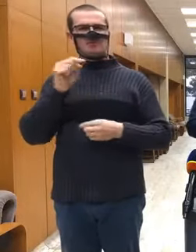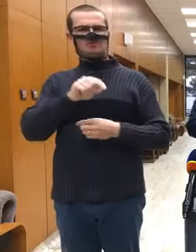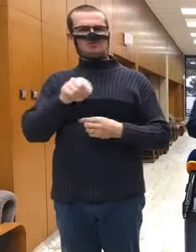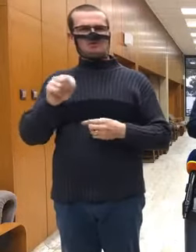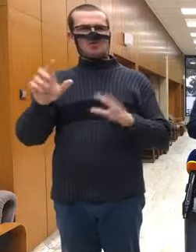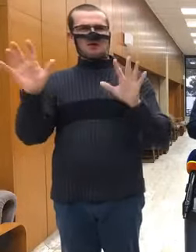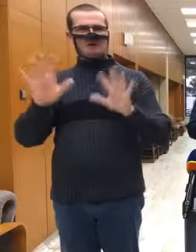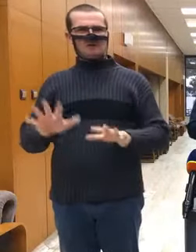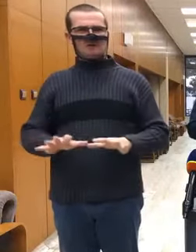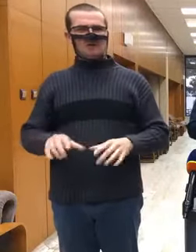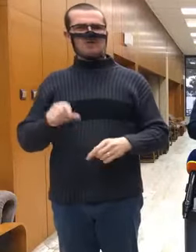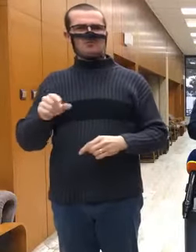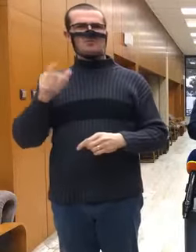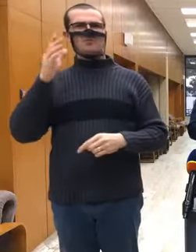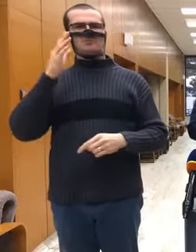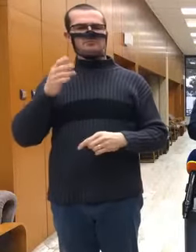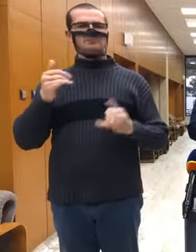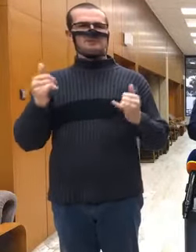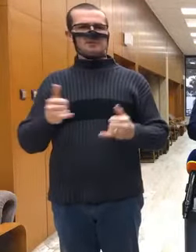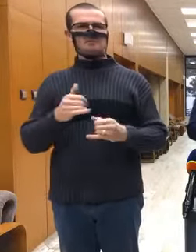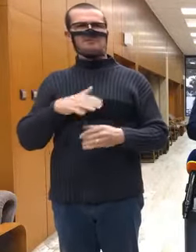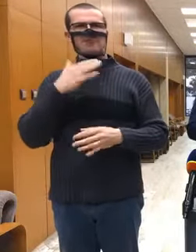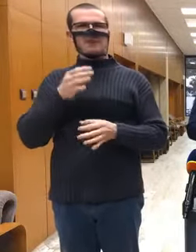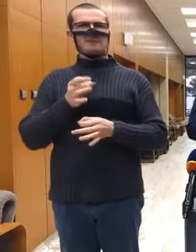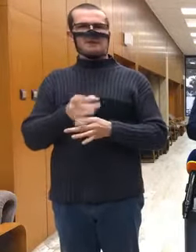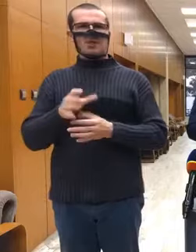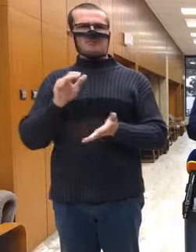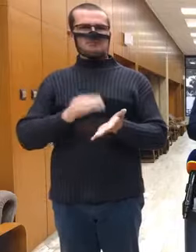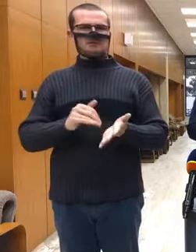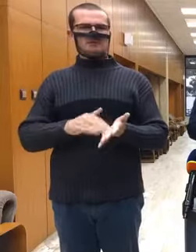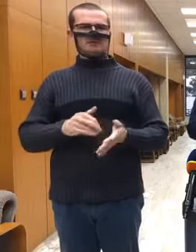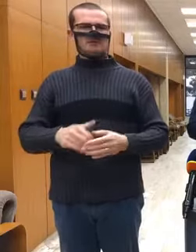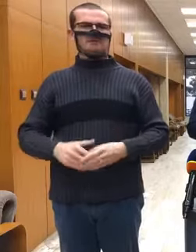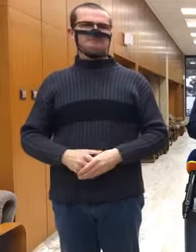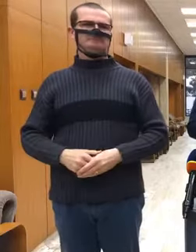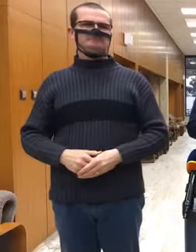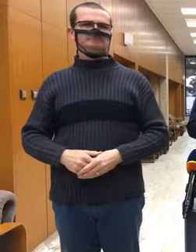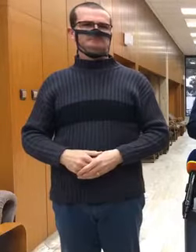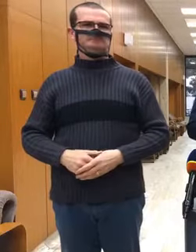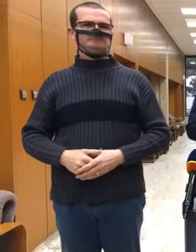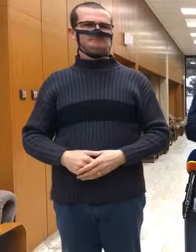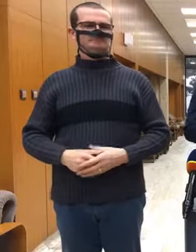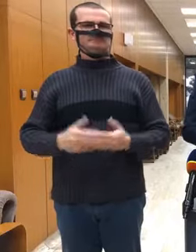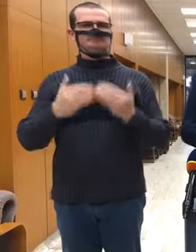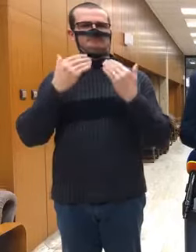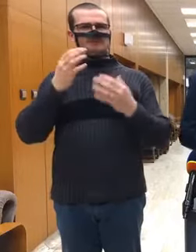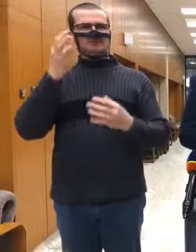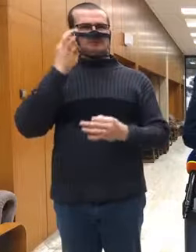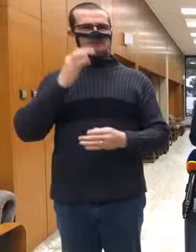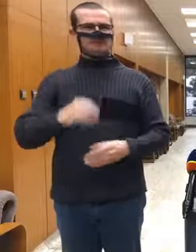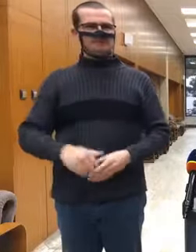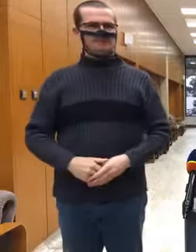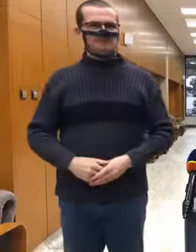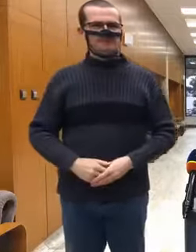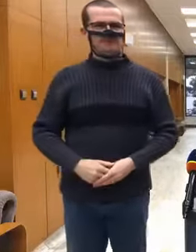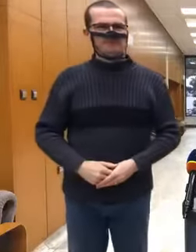kina to budú naozaj veľmi rýchlo potrebovať. Ďakujem veľmi pekne.